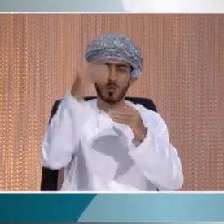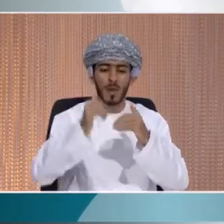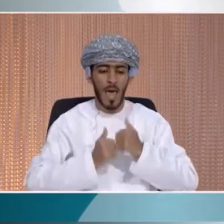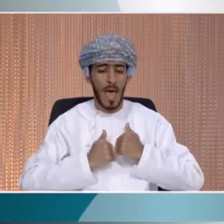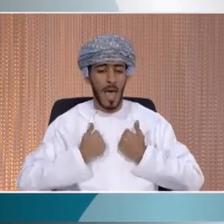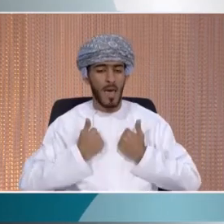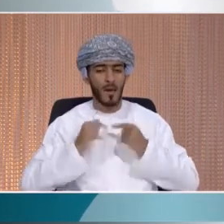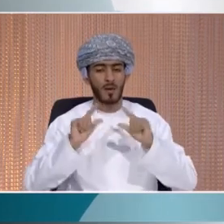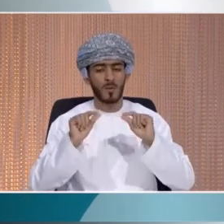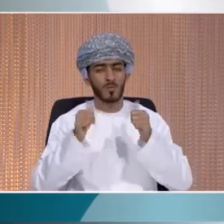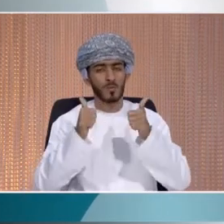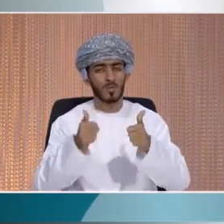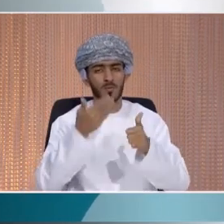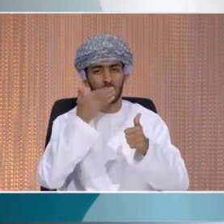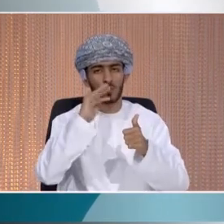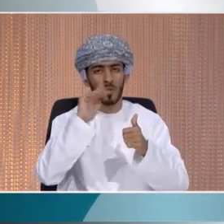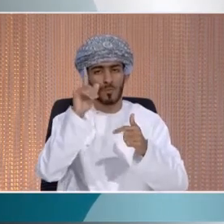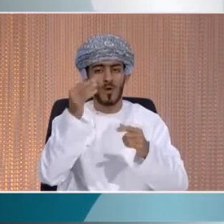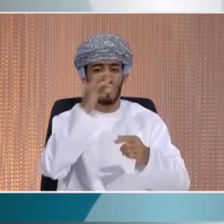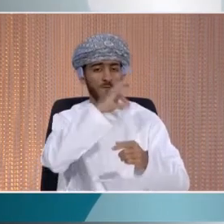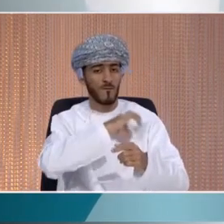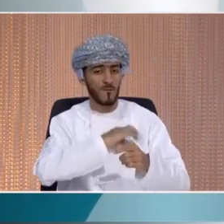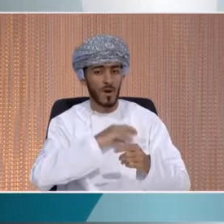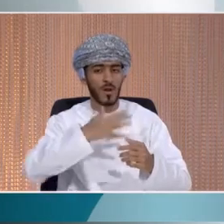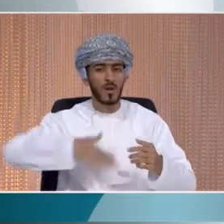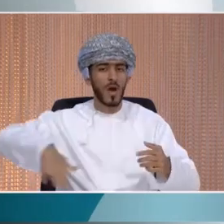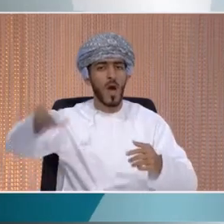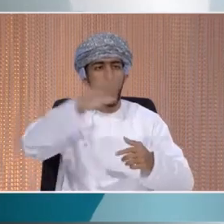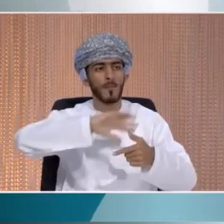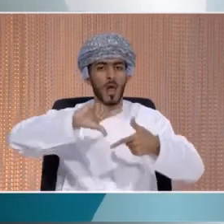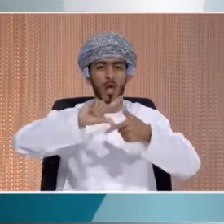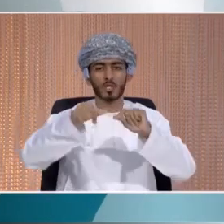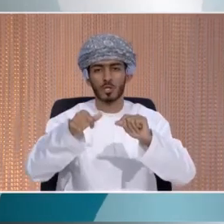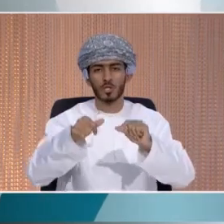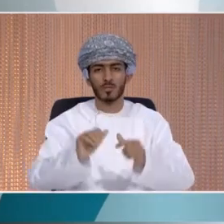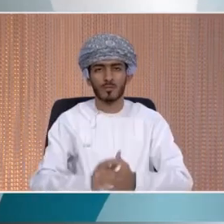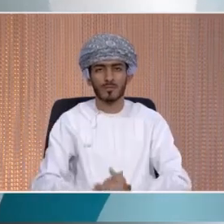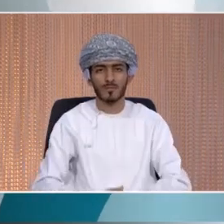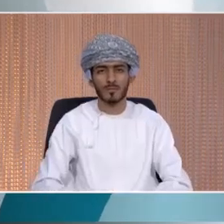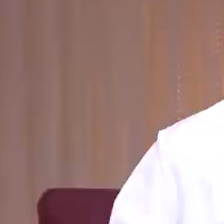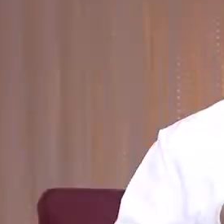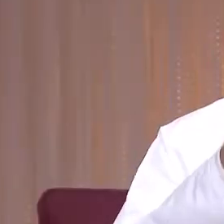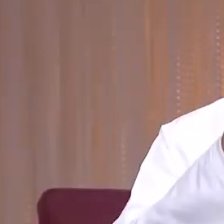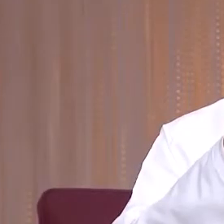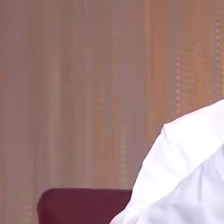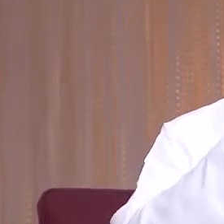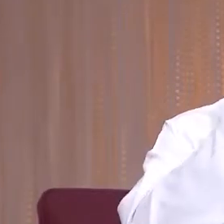تكون الفائدة والمردود لدول الخليج بأكملها بعون الله.